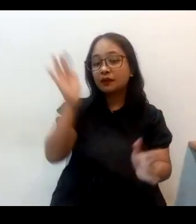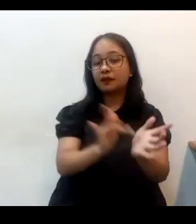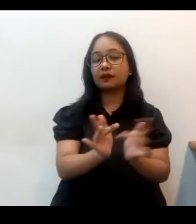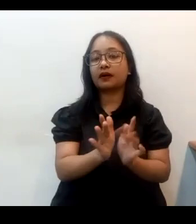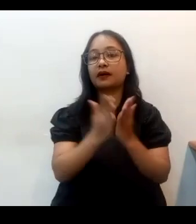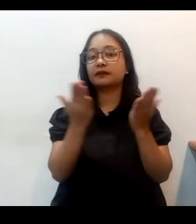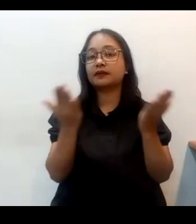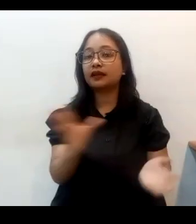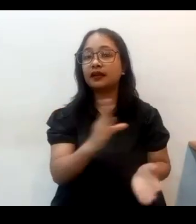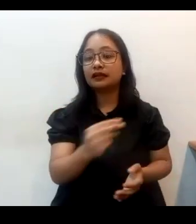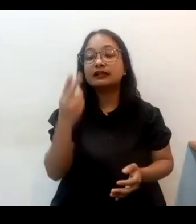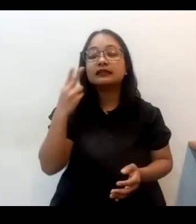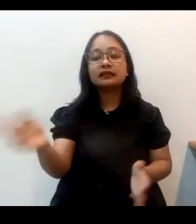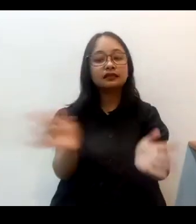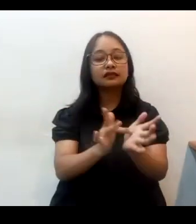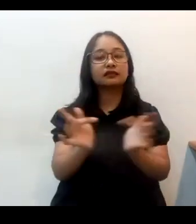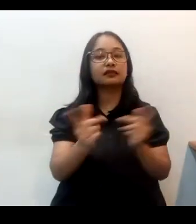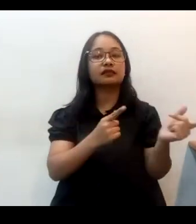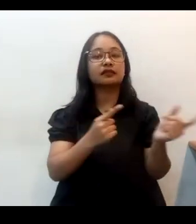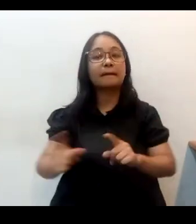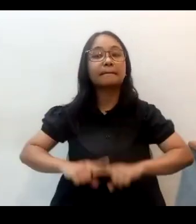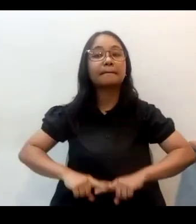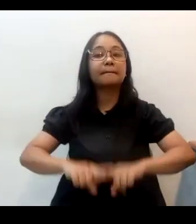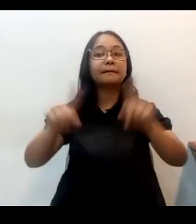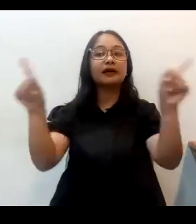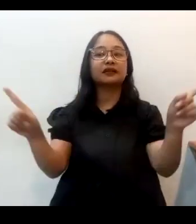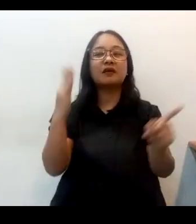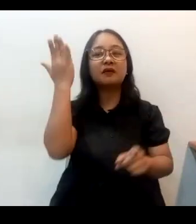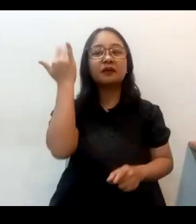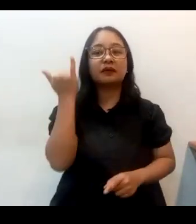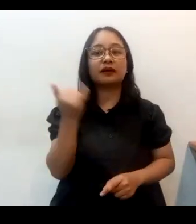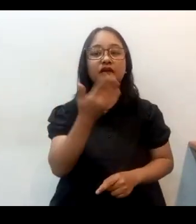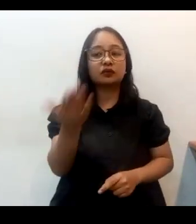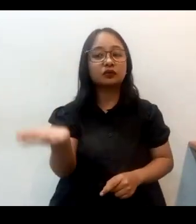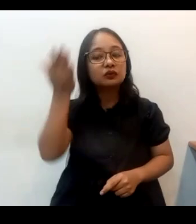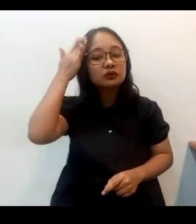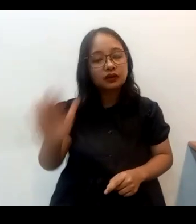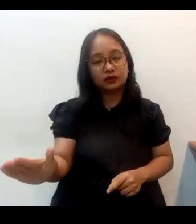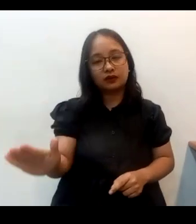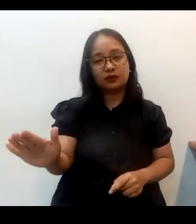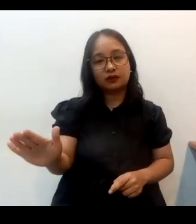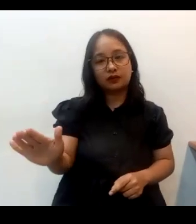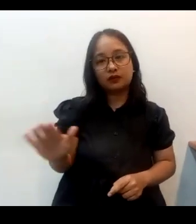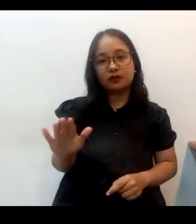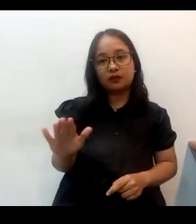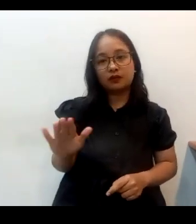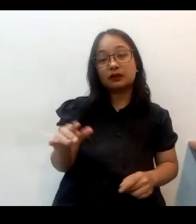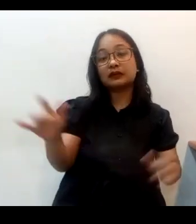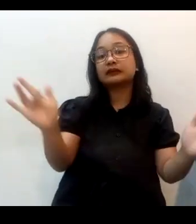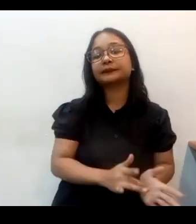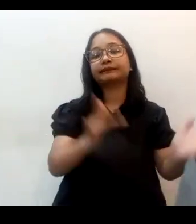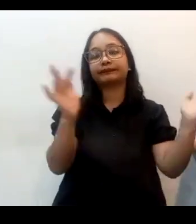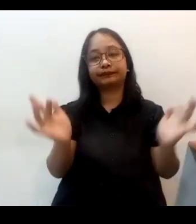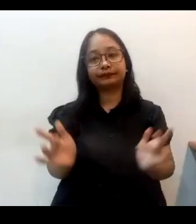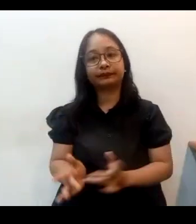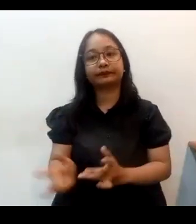Jesus did. But why you don't know who Jesus is? Kaya sabi niya, kung nakakapagpunta ka, alam niyo yung Biblia, nakikita niyo